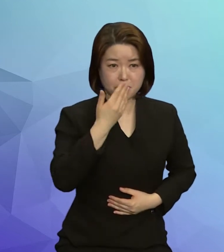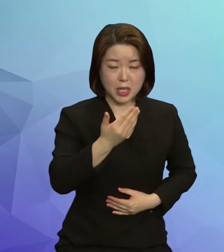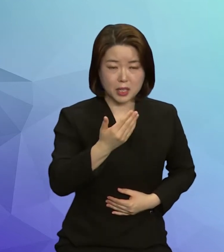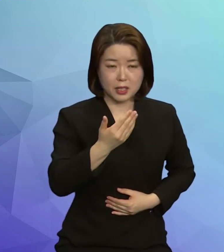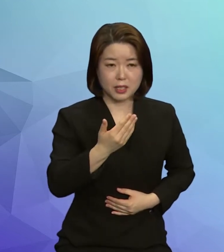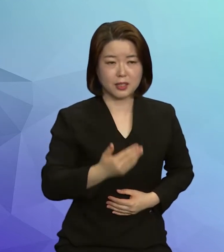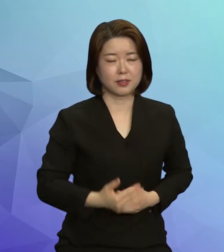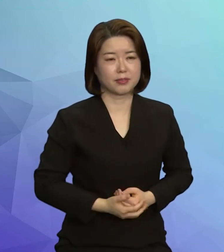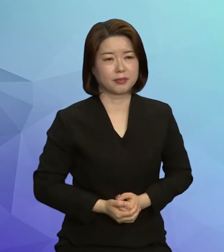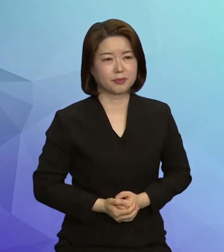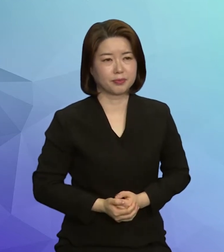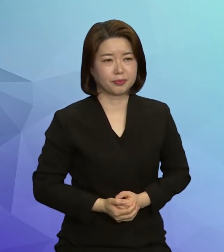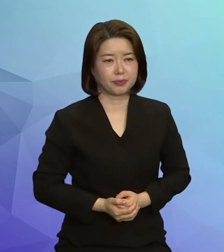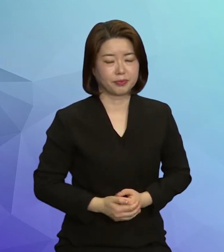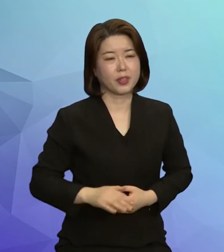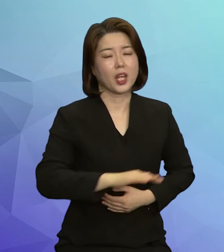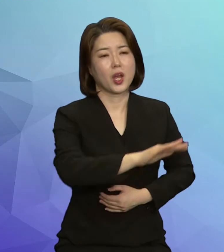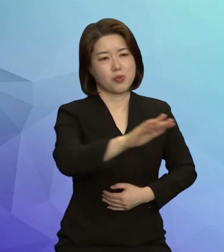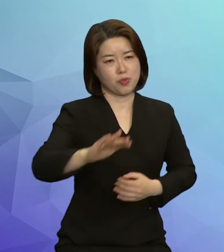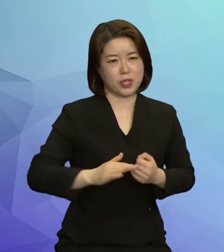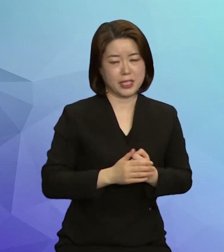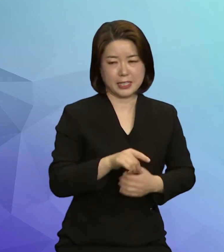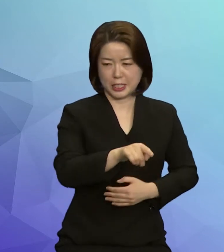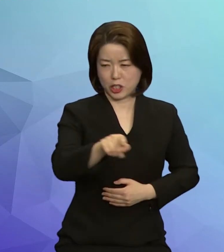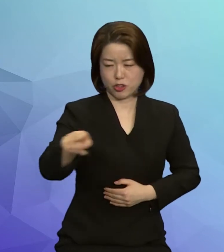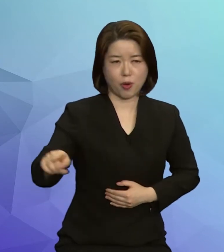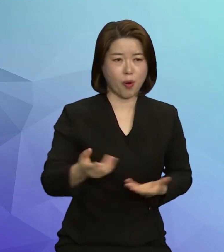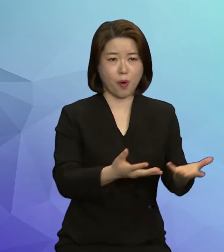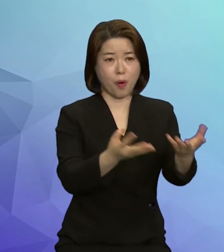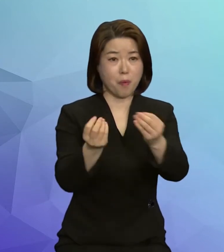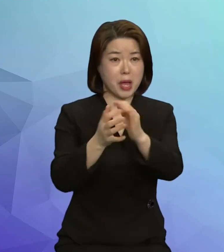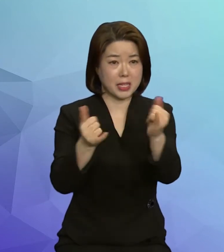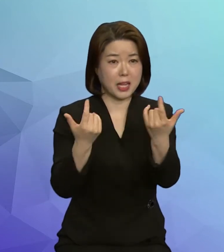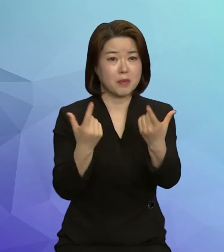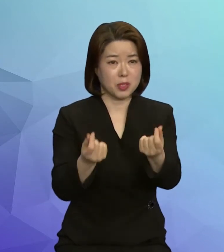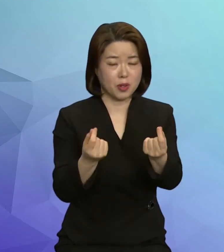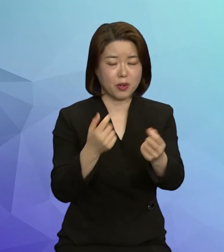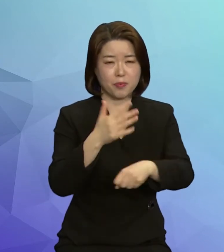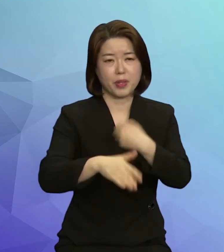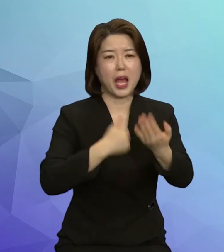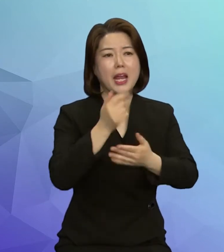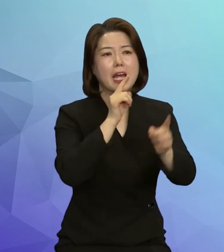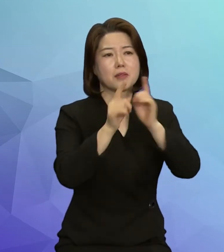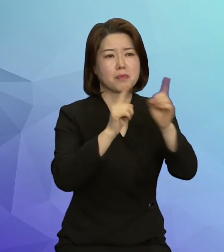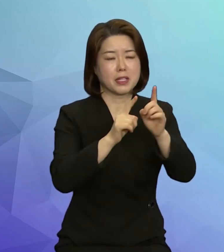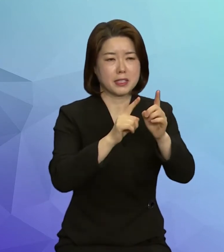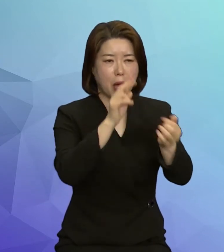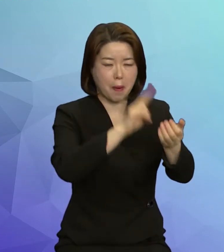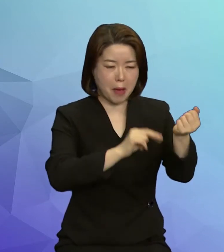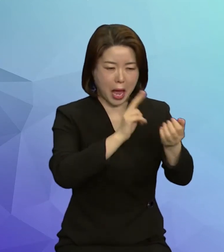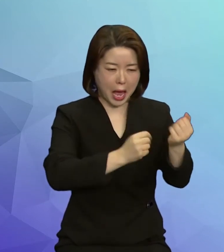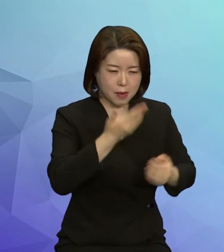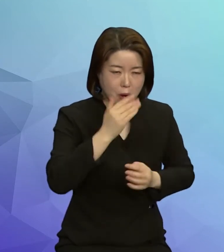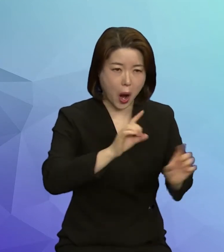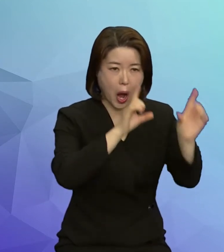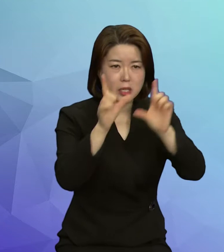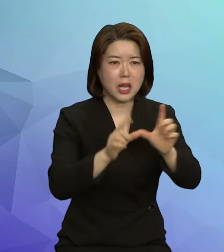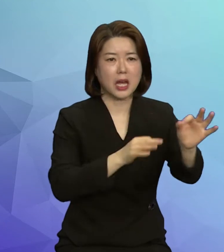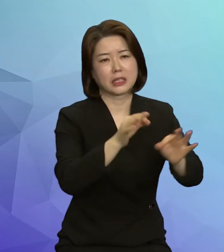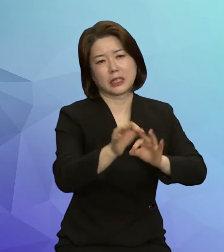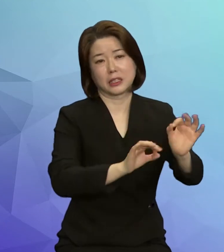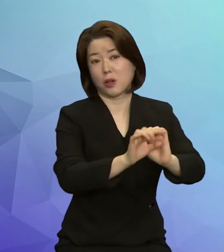누가 감당할 수 있겠습니까? 우리는 저 많은 사람들처럼 하나님의 말씀을 팔아서 먹고